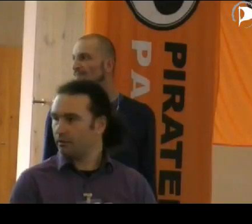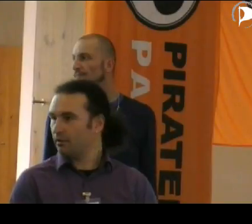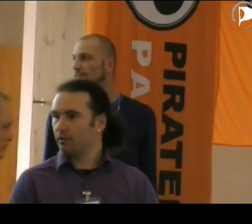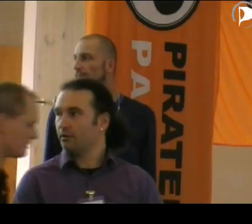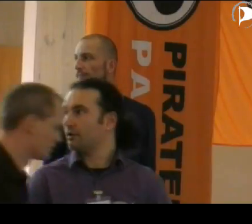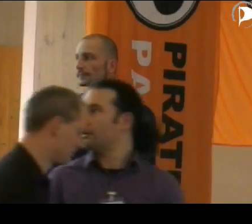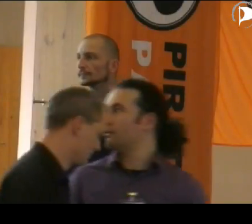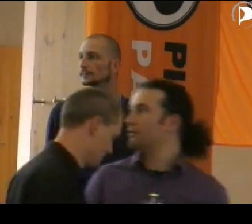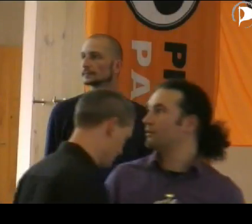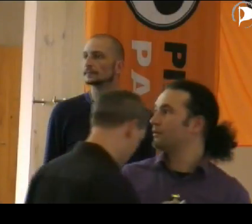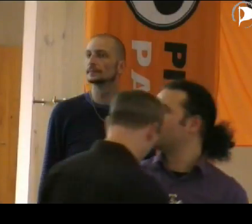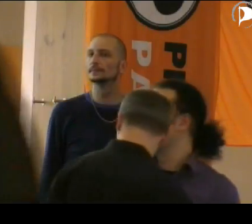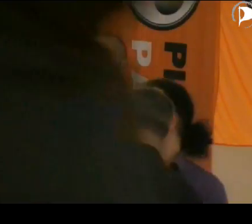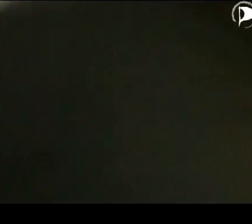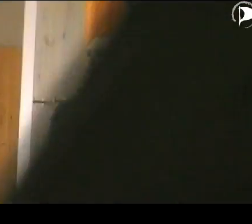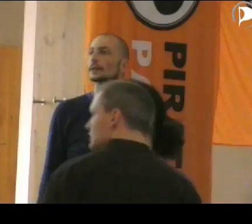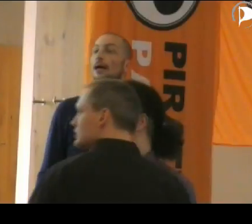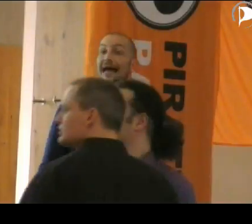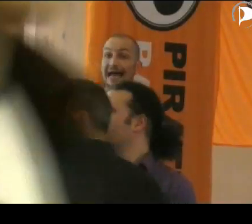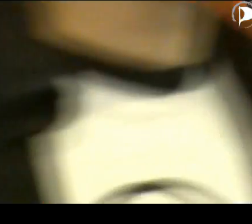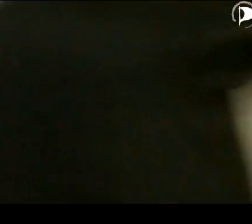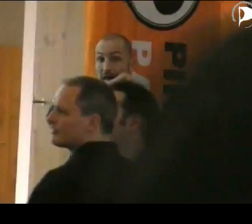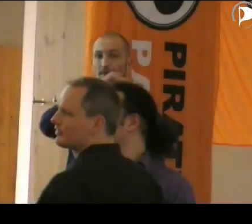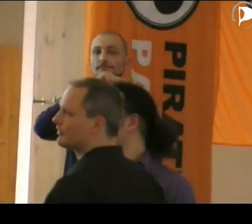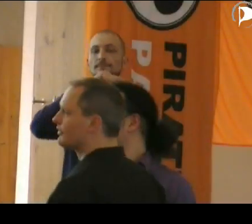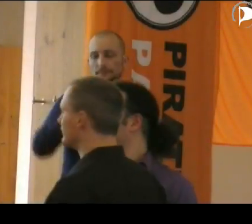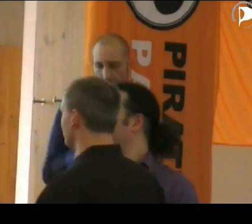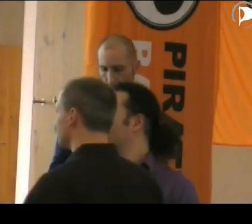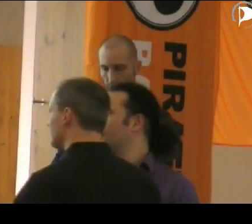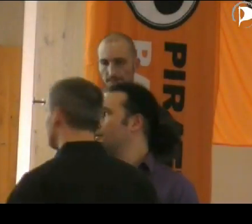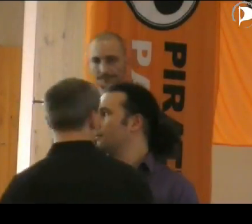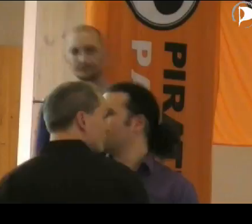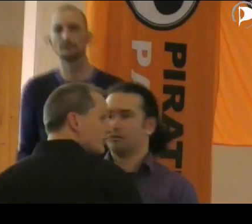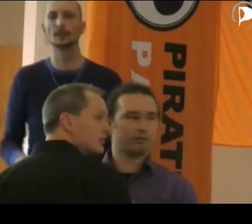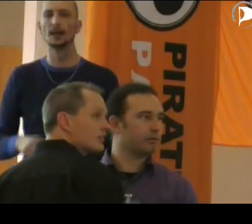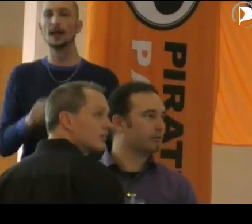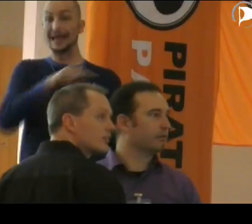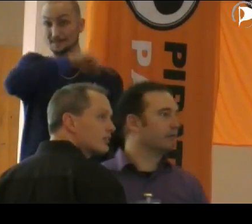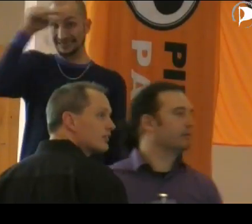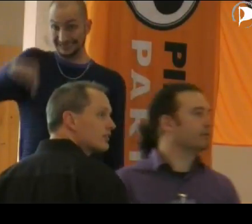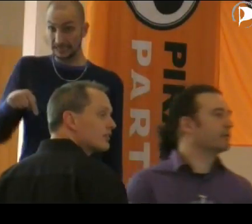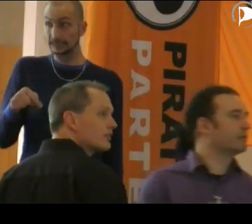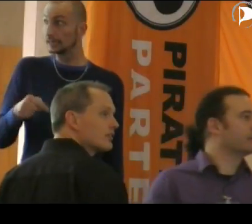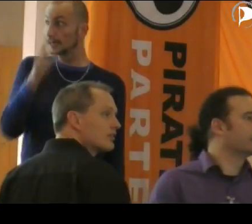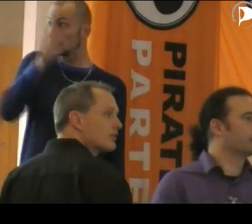warum sind diese beiden bisher ist warum steht der markt werden